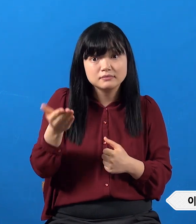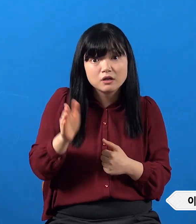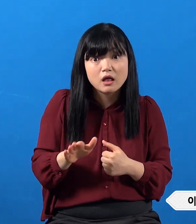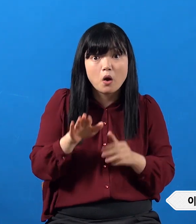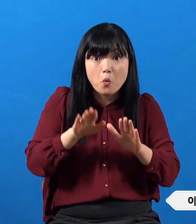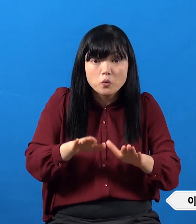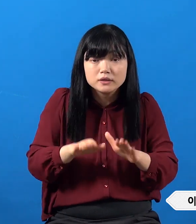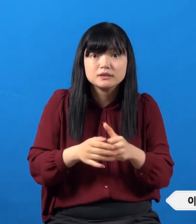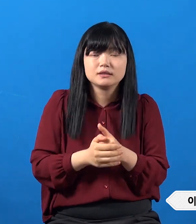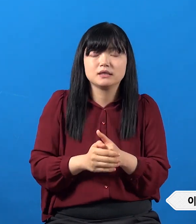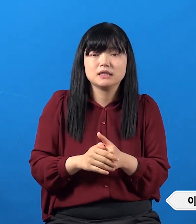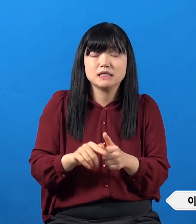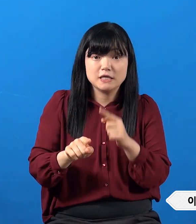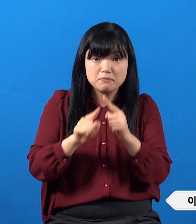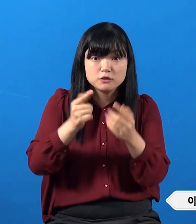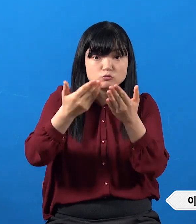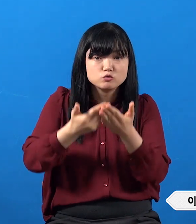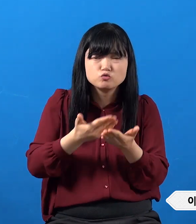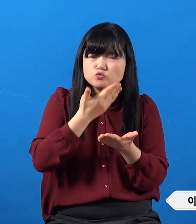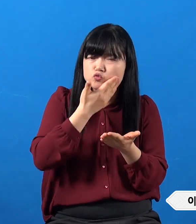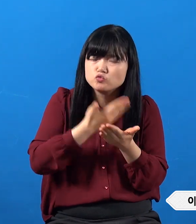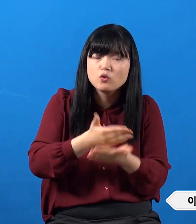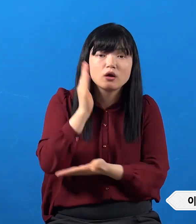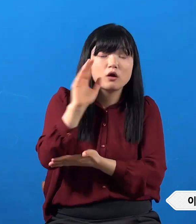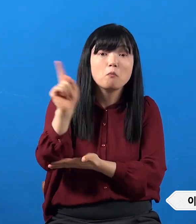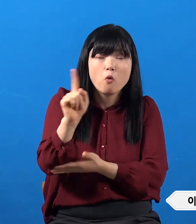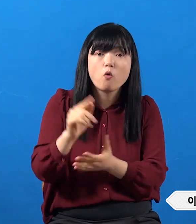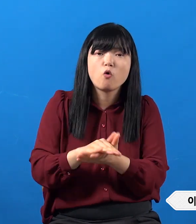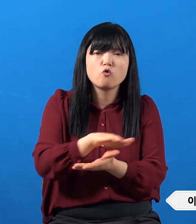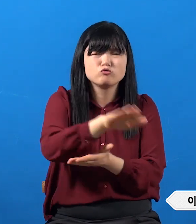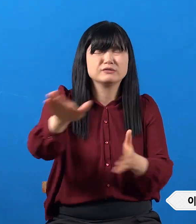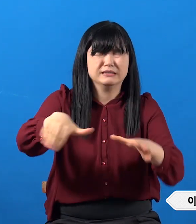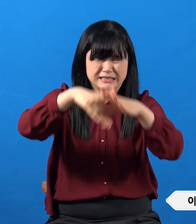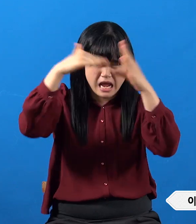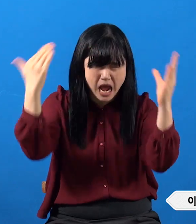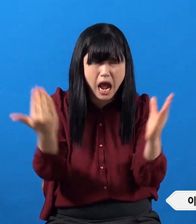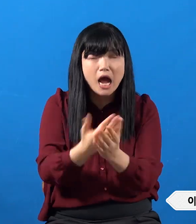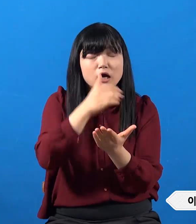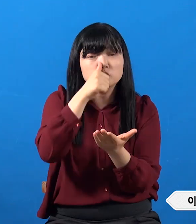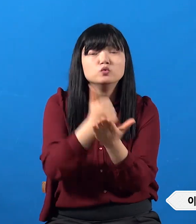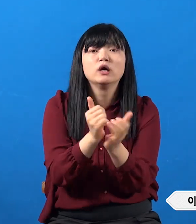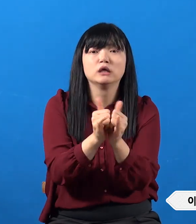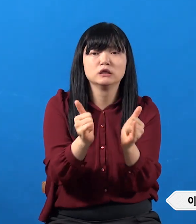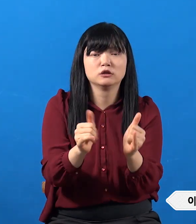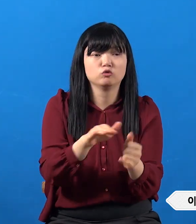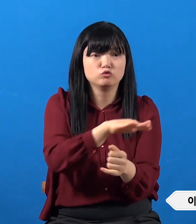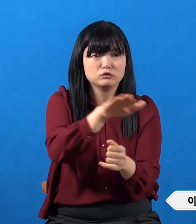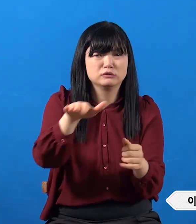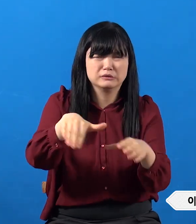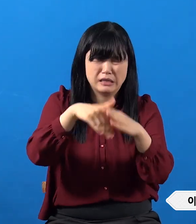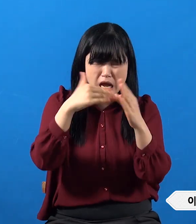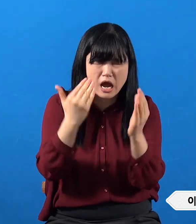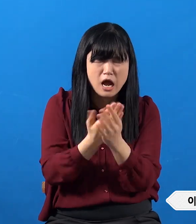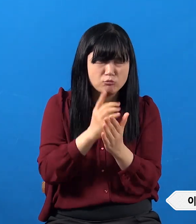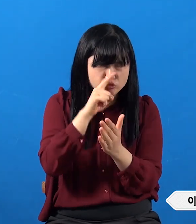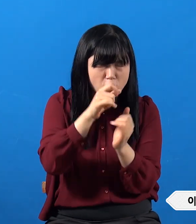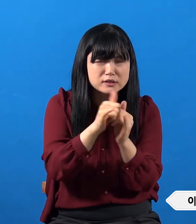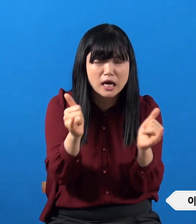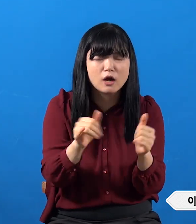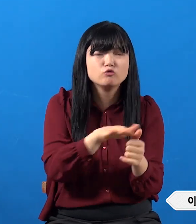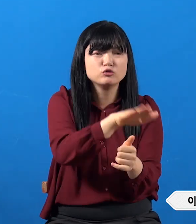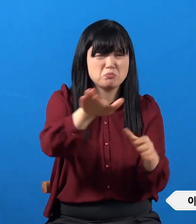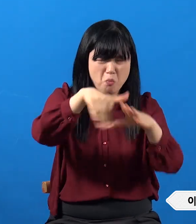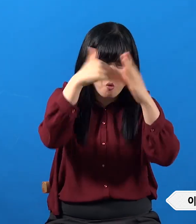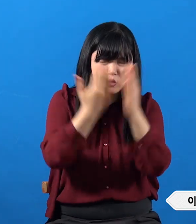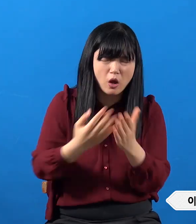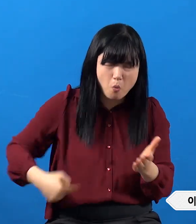그러나 오늘 이 말씀이 주는 중요한 메시지는 뭐예요? 우리는 다 죄인이다. 우리는 다 부정한 사람이다. 우리 모두에게